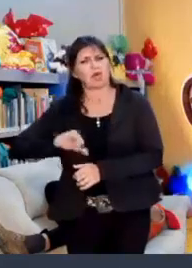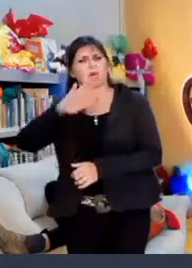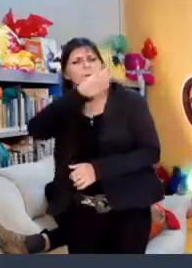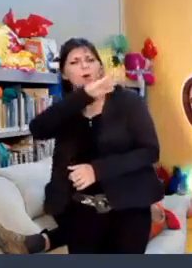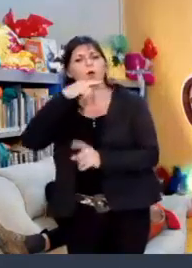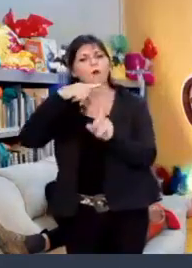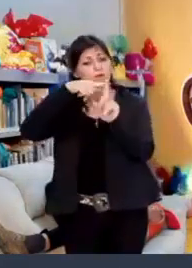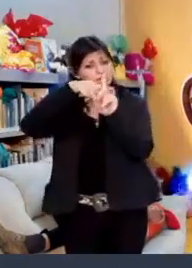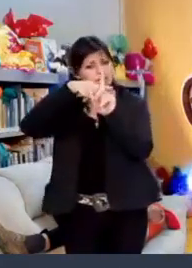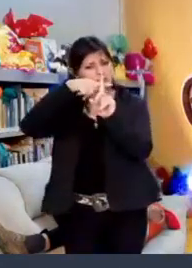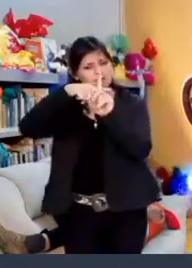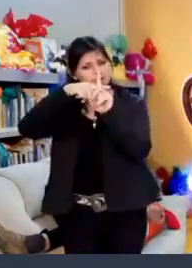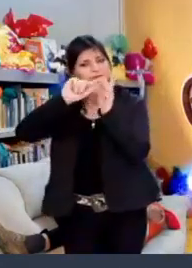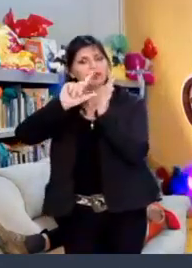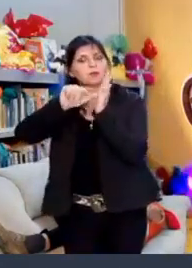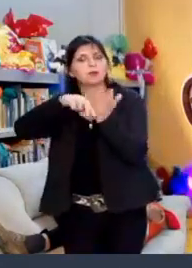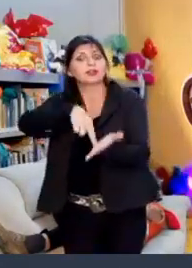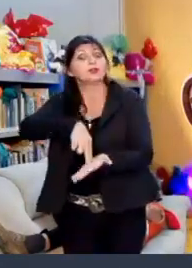de Cristo.